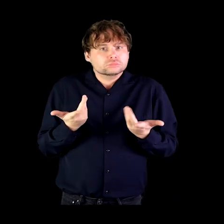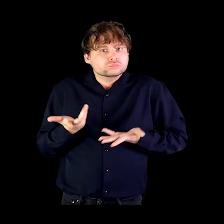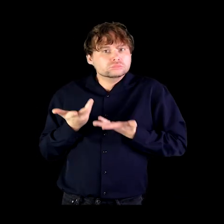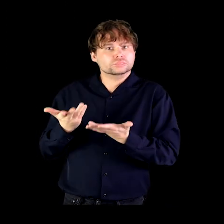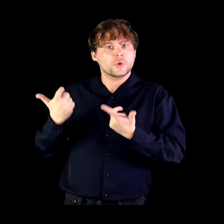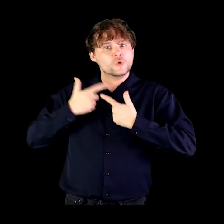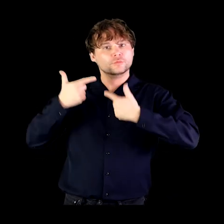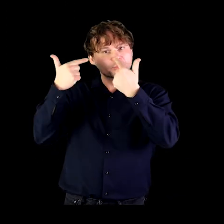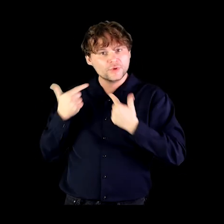dann auch ausgeliefert ist.